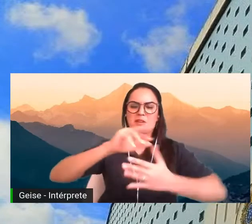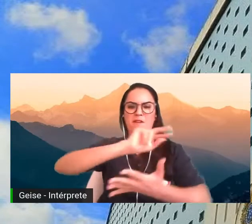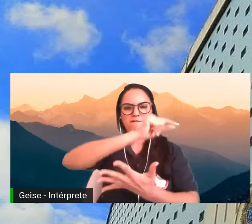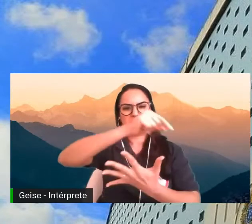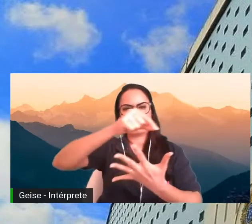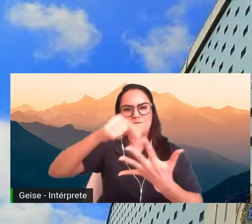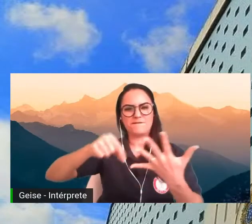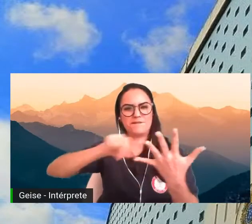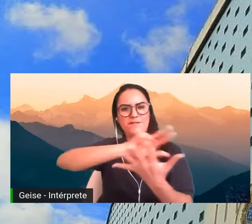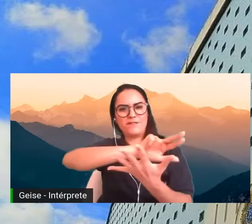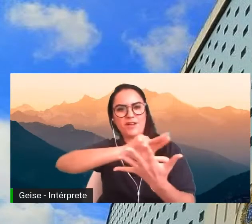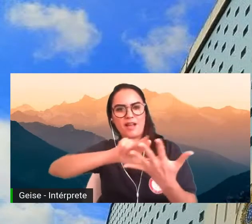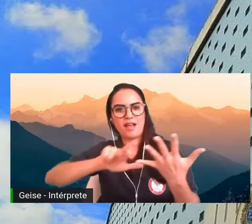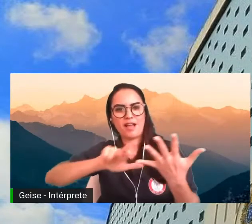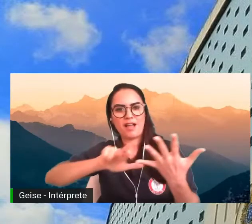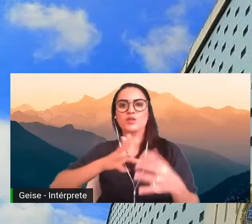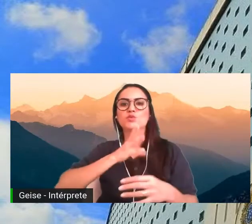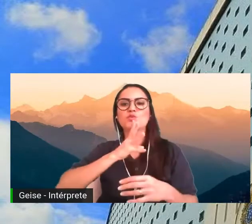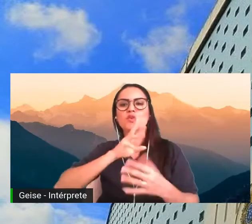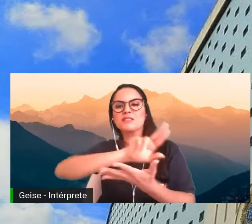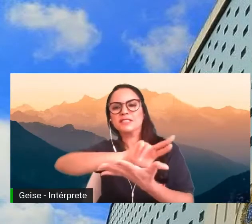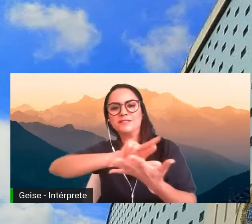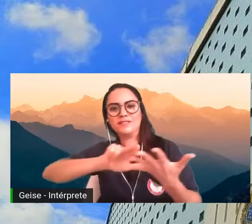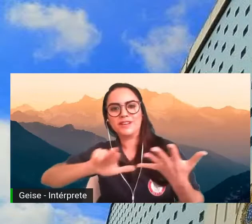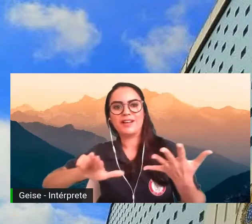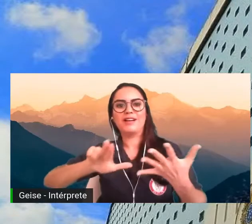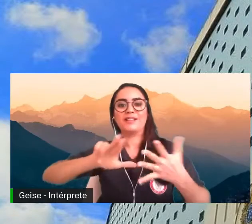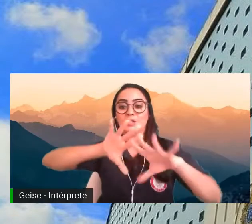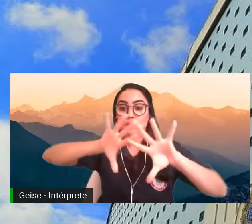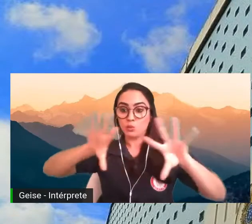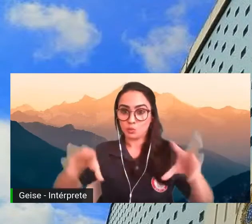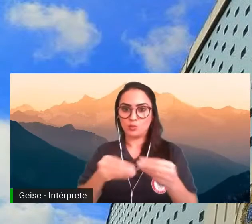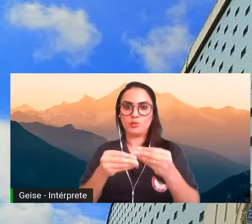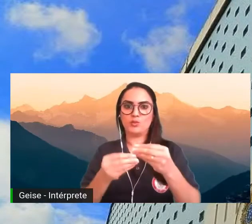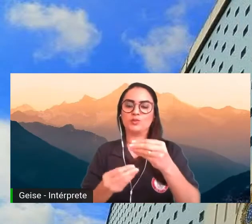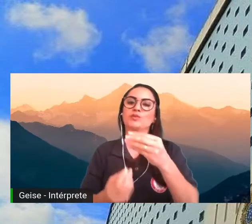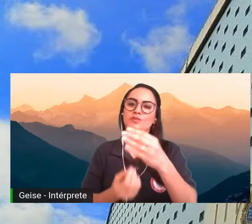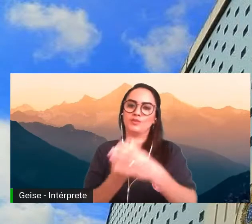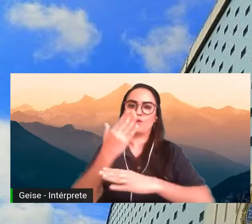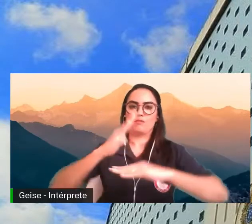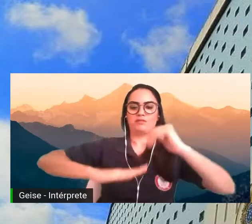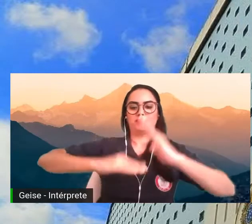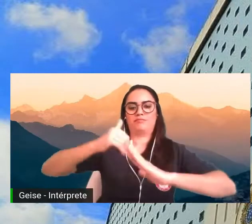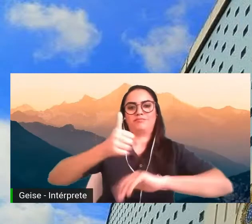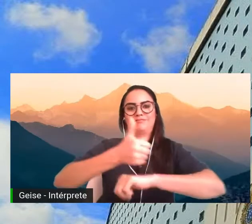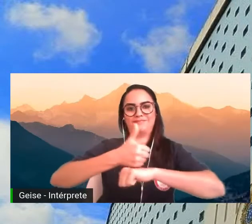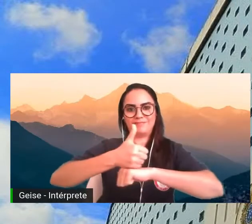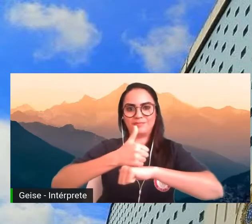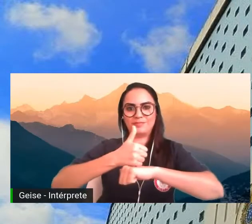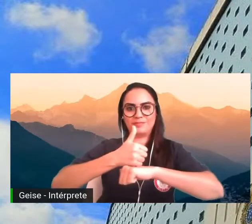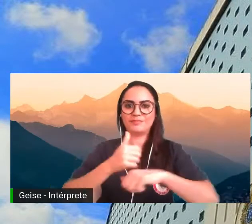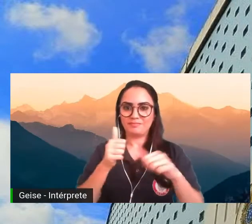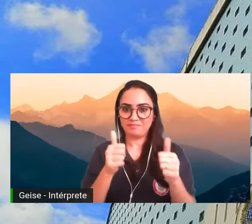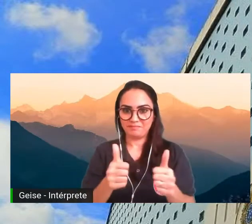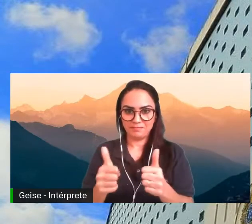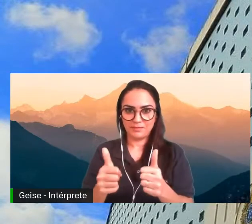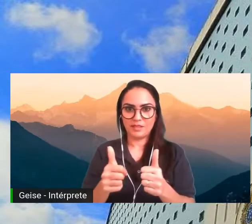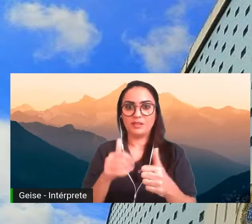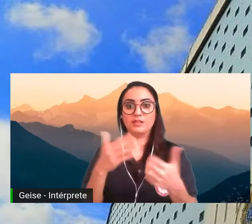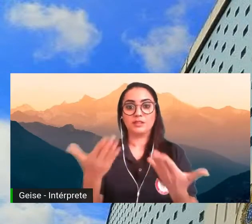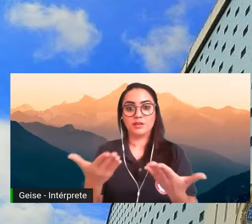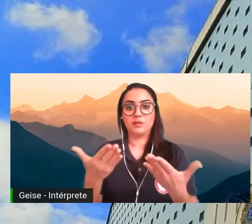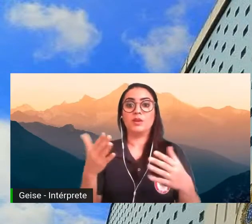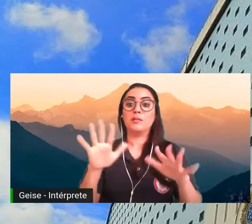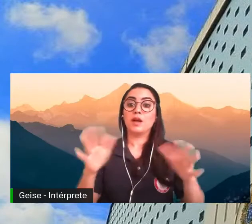conhecimentos. Deste sentido básico, reduziu-se competência a estar treinado para se adaptar às